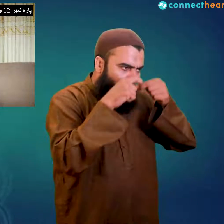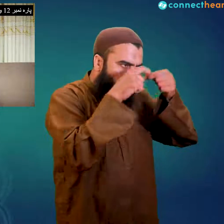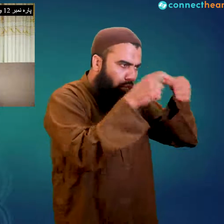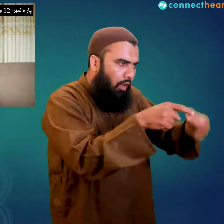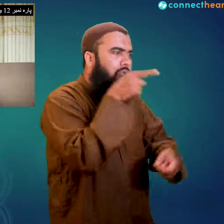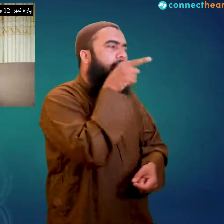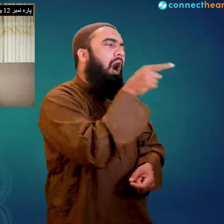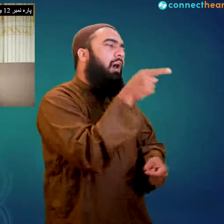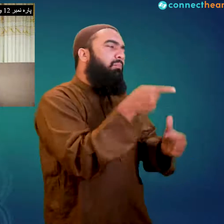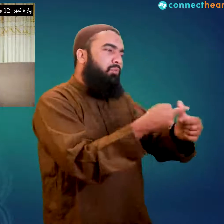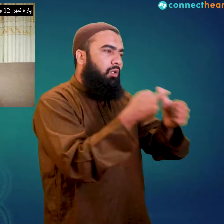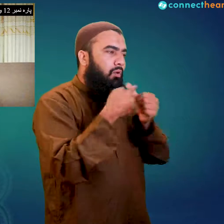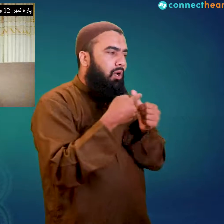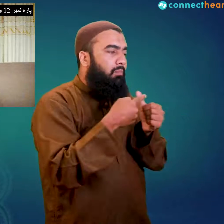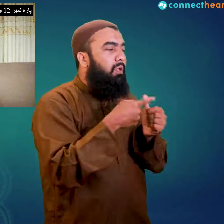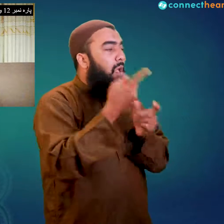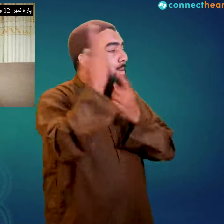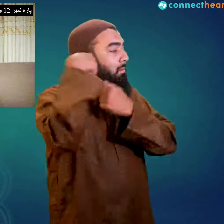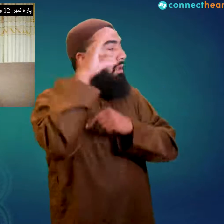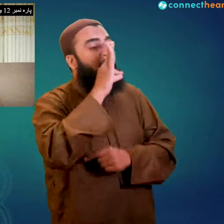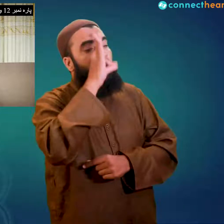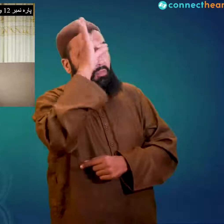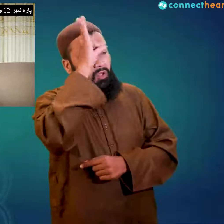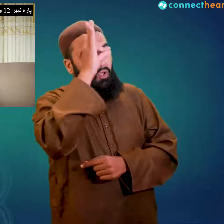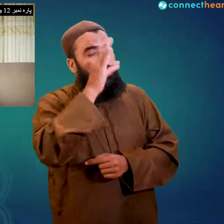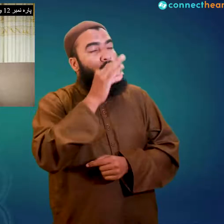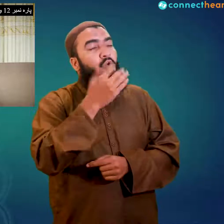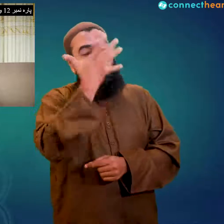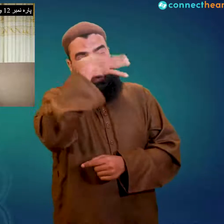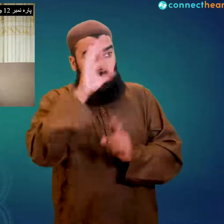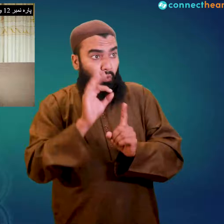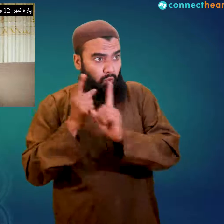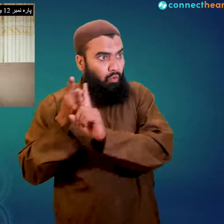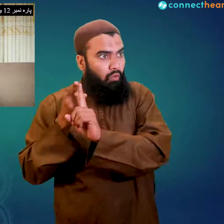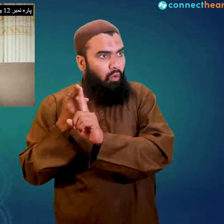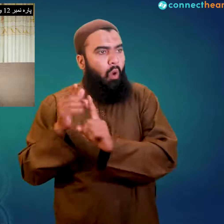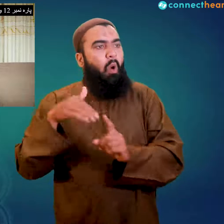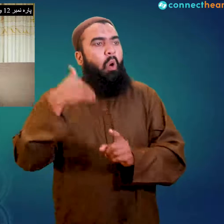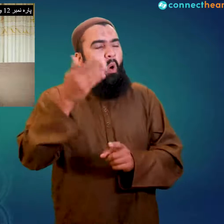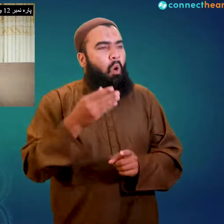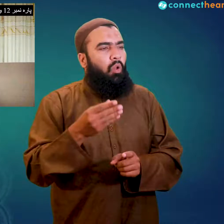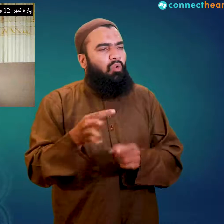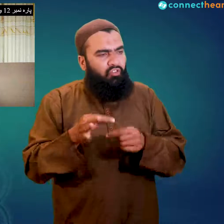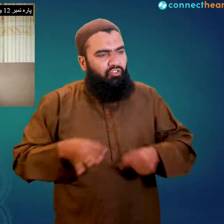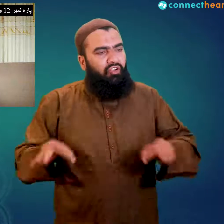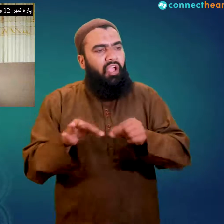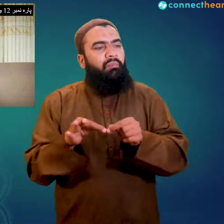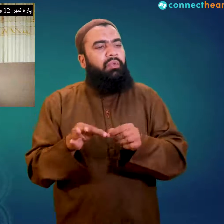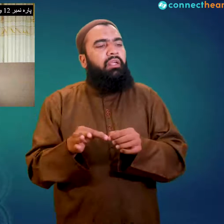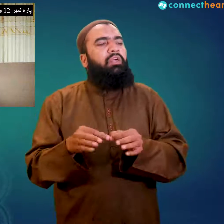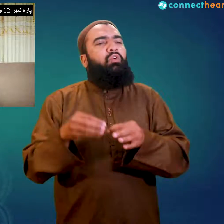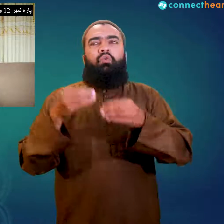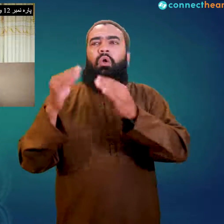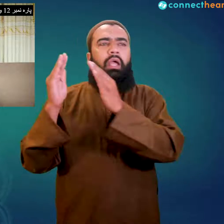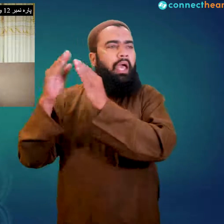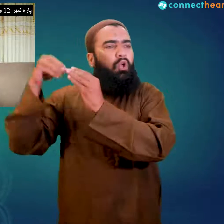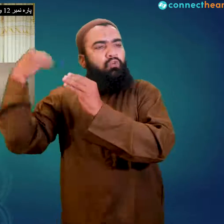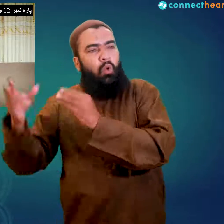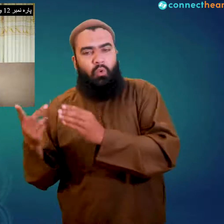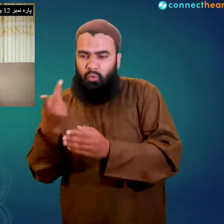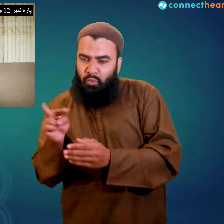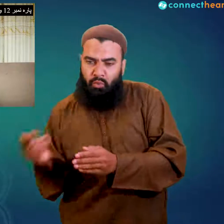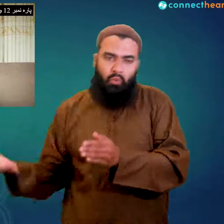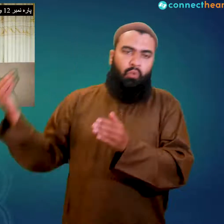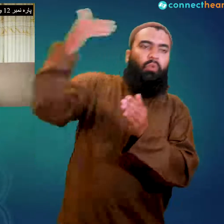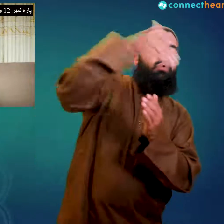کیا واقعہ ہے۔ یعنی وہ سمجھتے تھے تورات میں یوسف علیہ الصلاۃ والسلام کے واقعے کے کچھ حصے مذکور ہوئے ہیں،